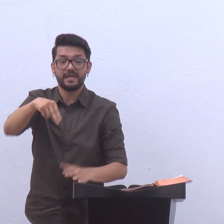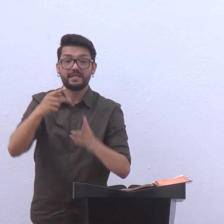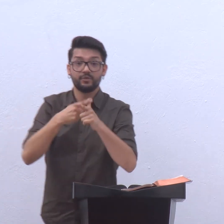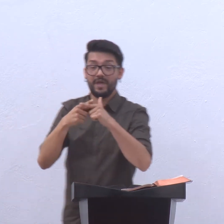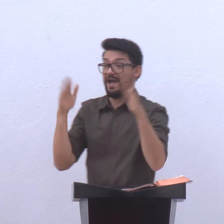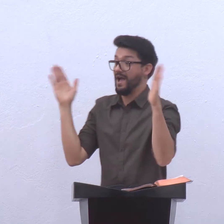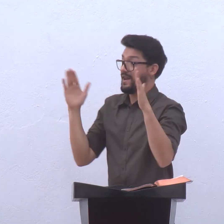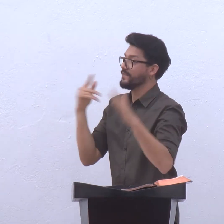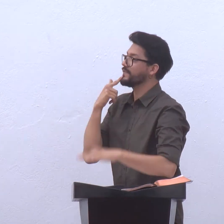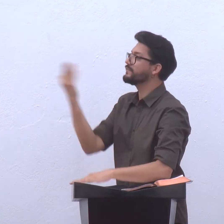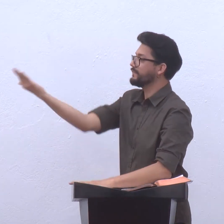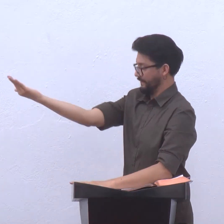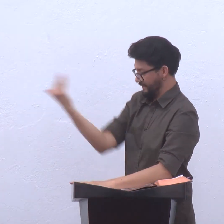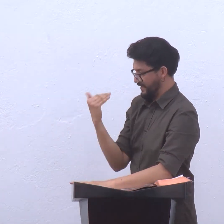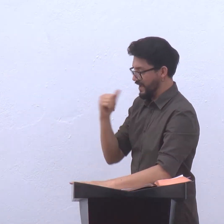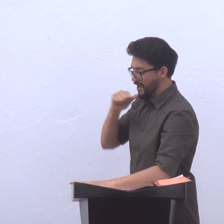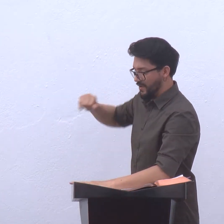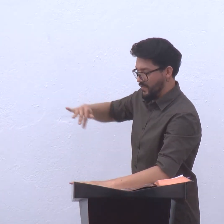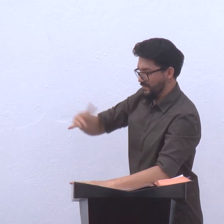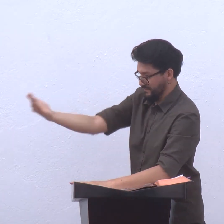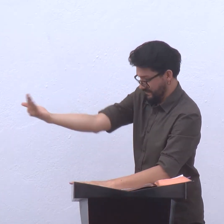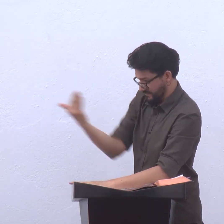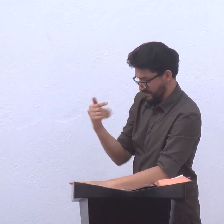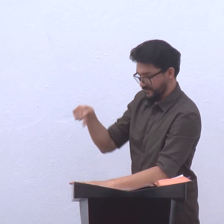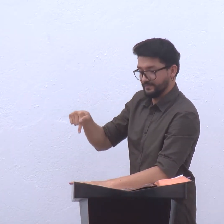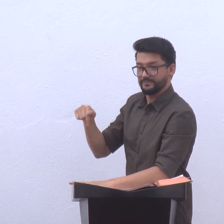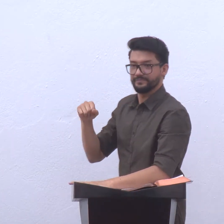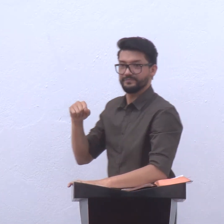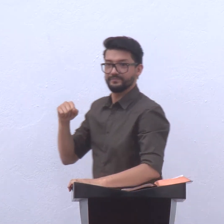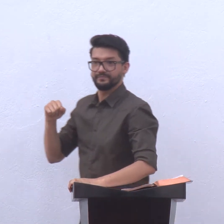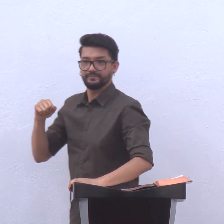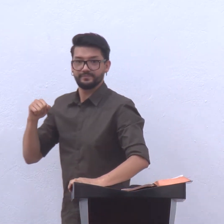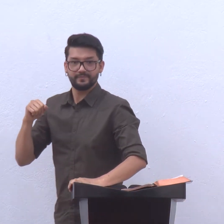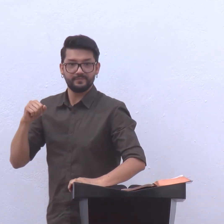Y en ese momento el ángel le anuncia a Ezequiel que cruce el río.